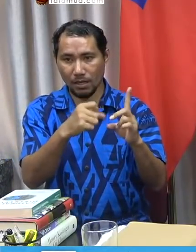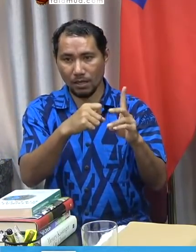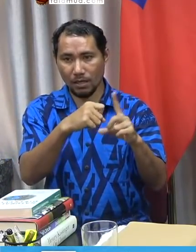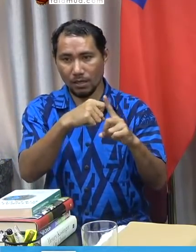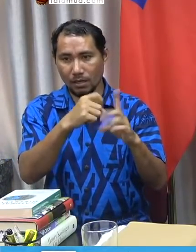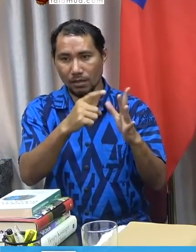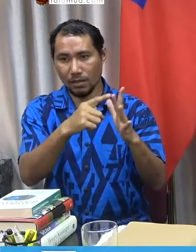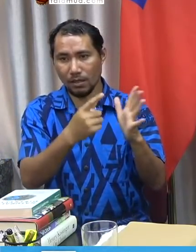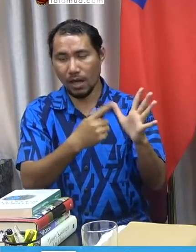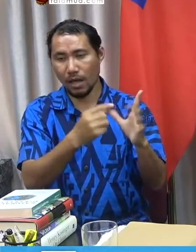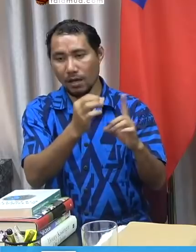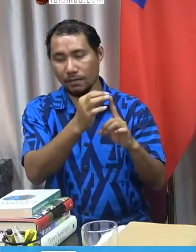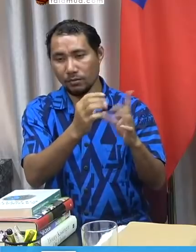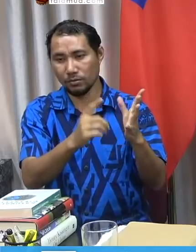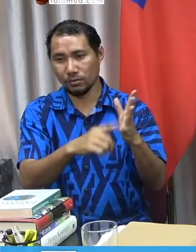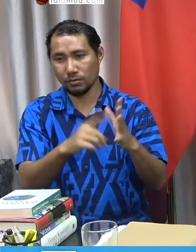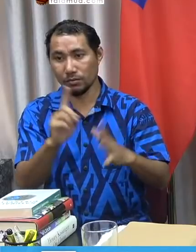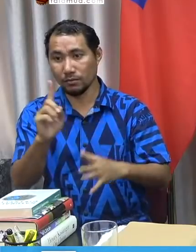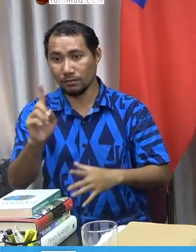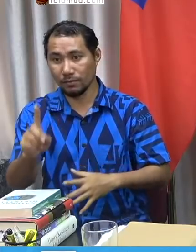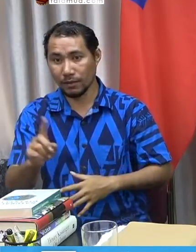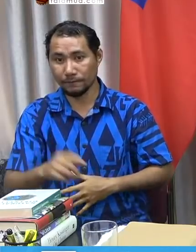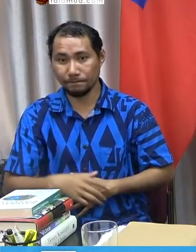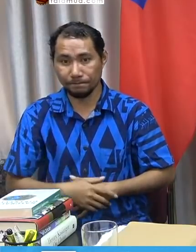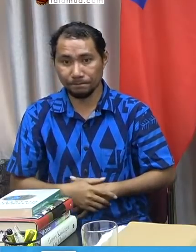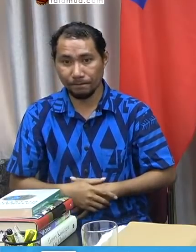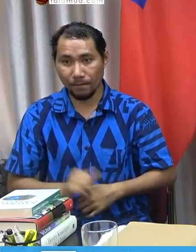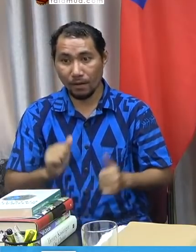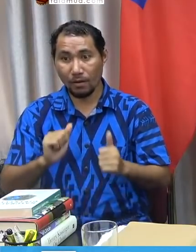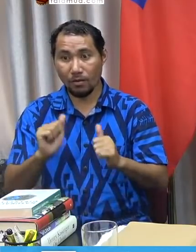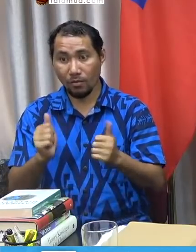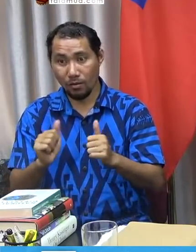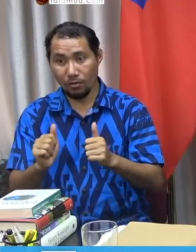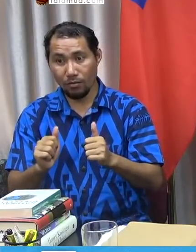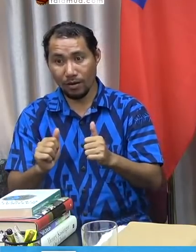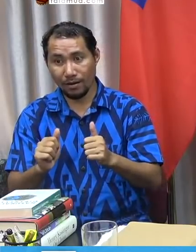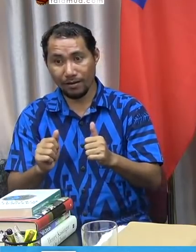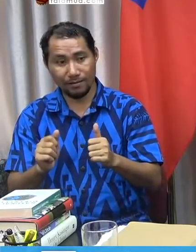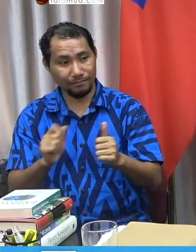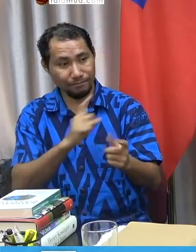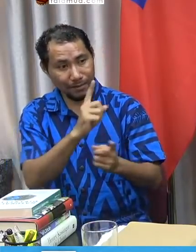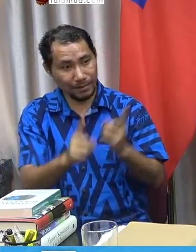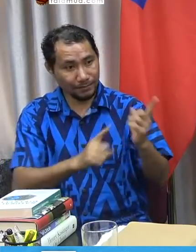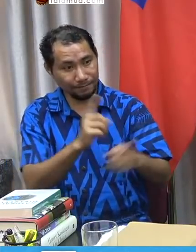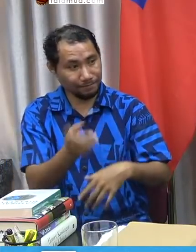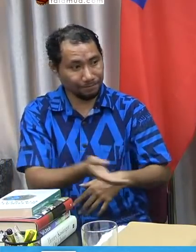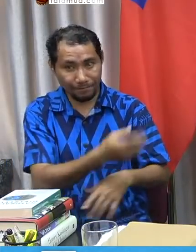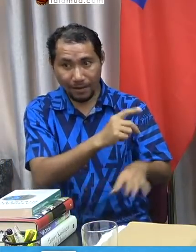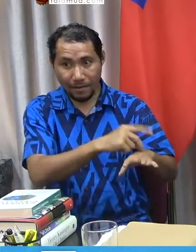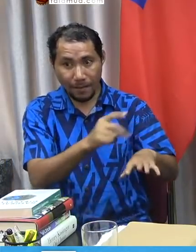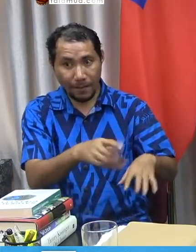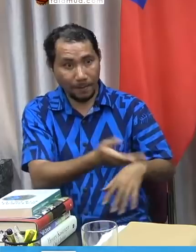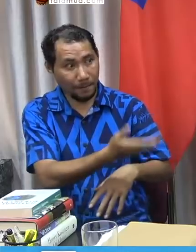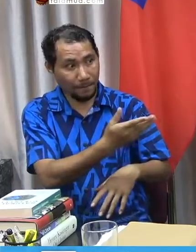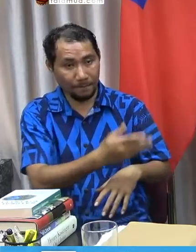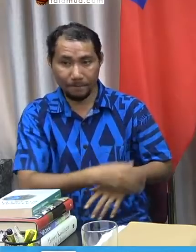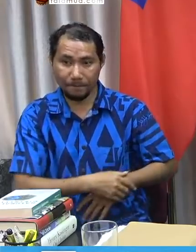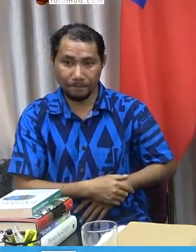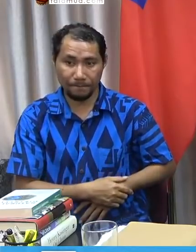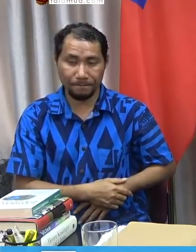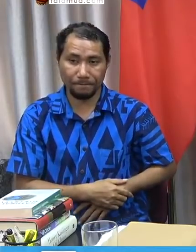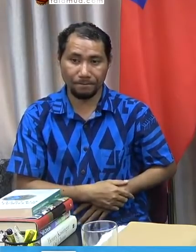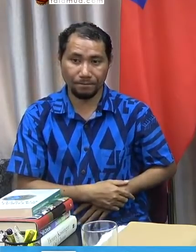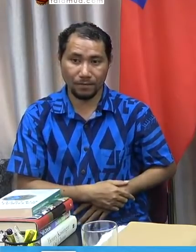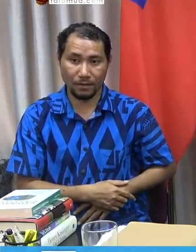ai whaile mato tala ai lunga i se ase me tala whainga i na me i le mamalu fo i o